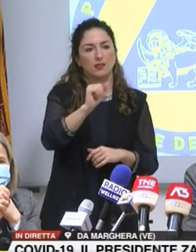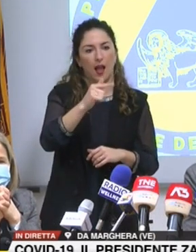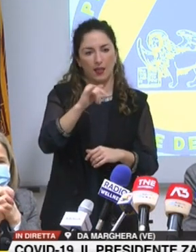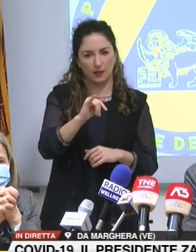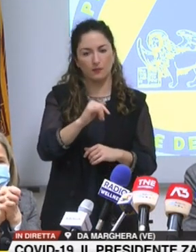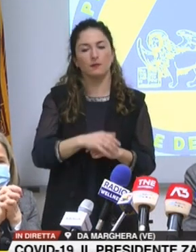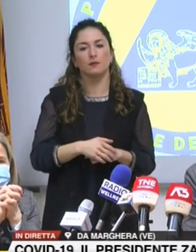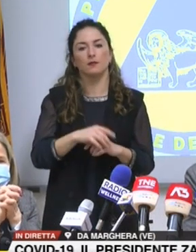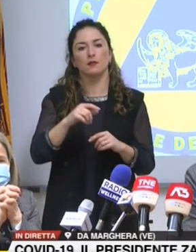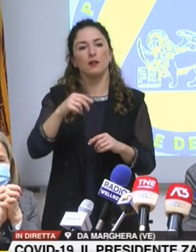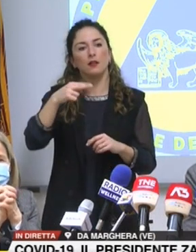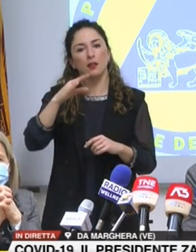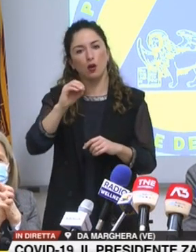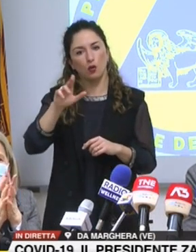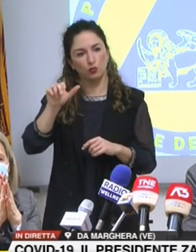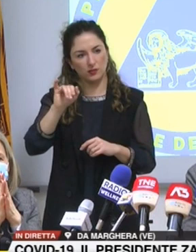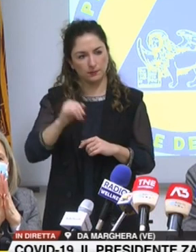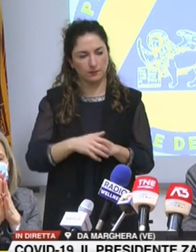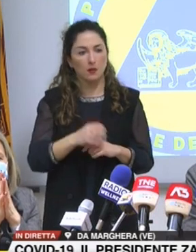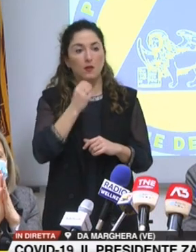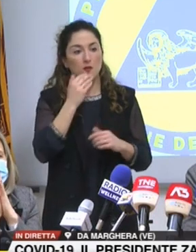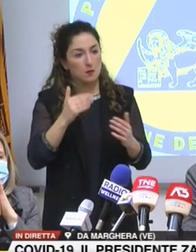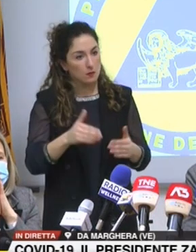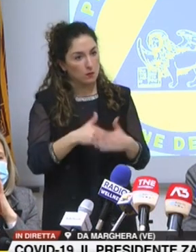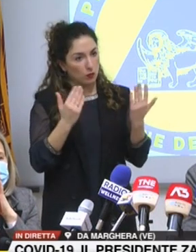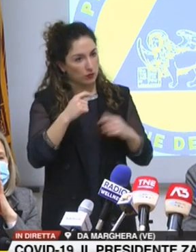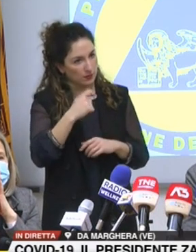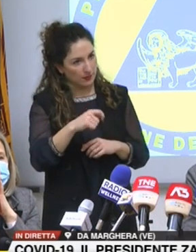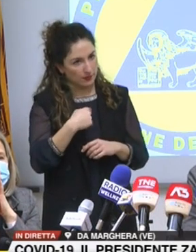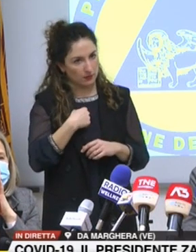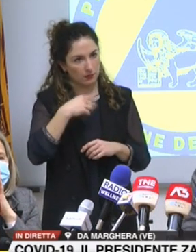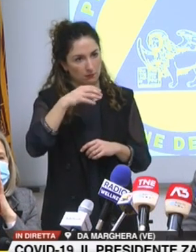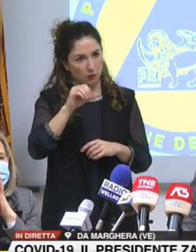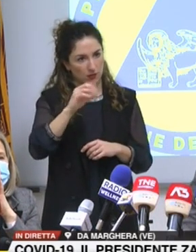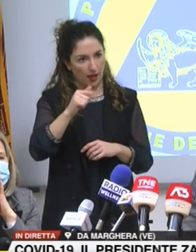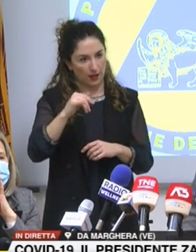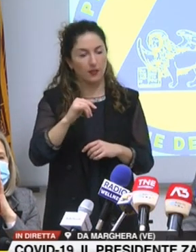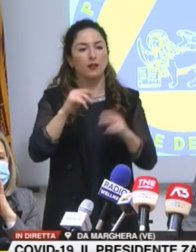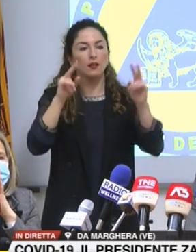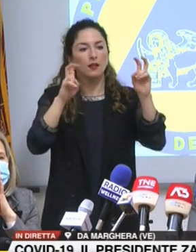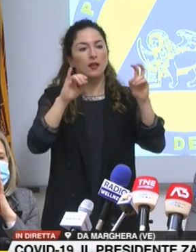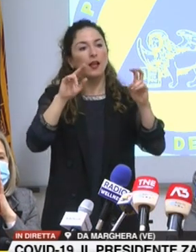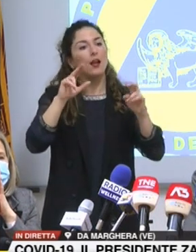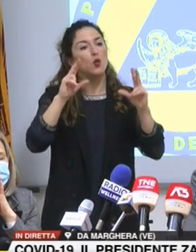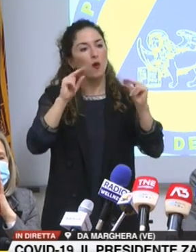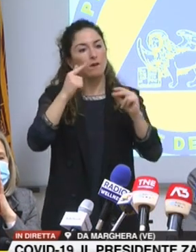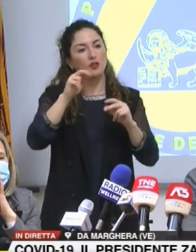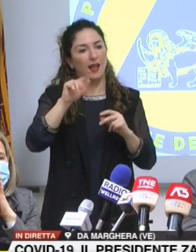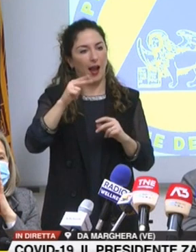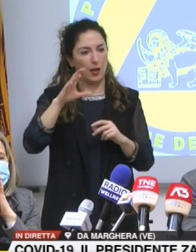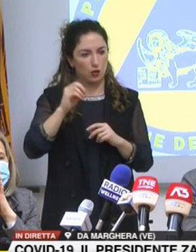poi Nicolussi Moro. Sì, buongiorno. Buongiorno. Presidente Moscati, il nuovo Terraglio. Volevo